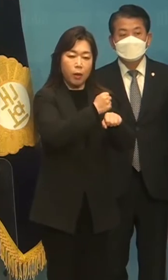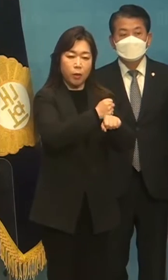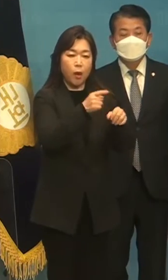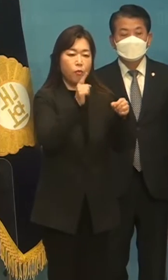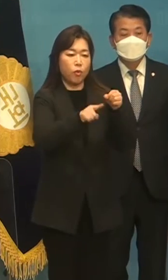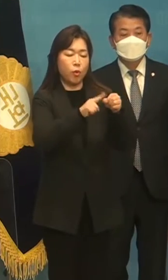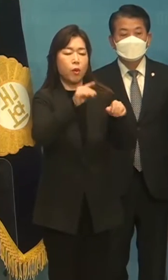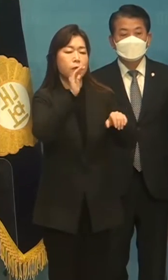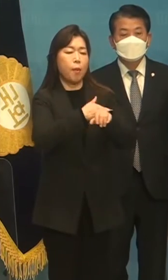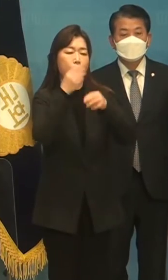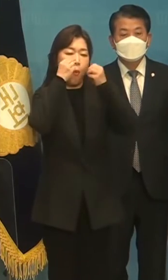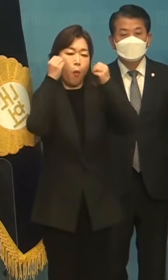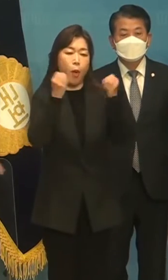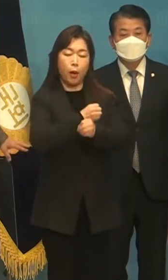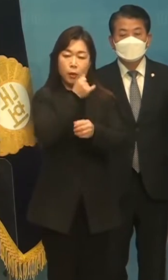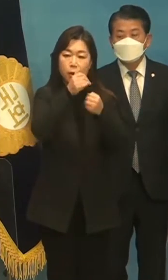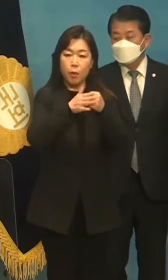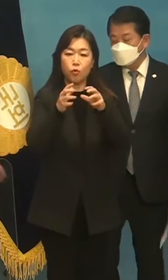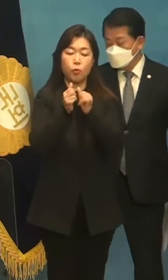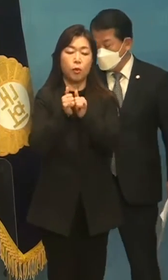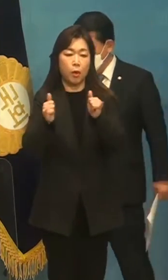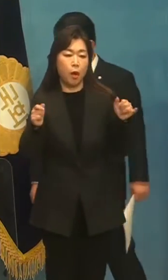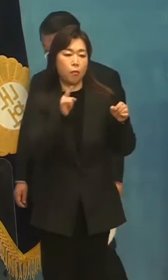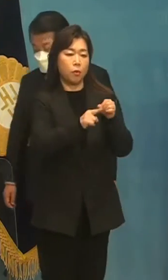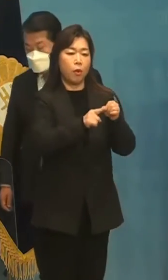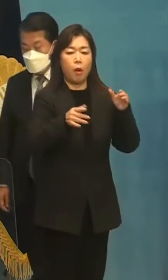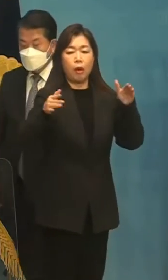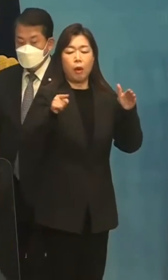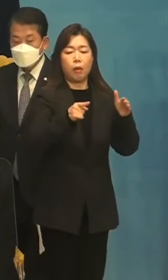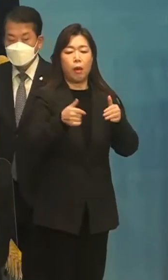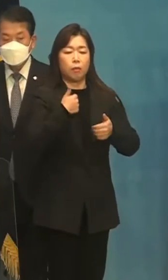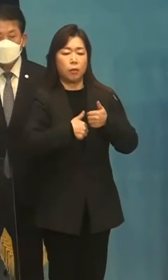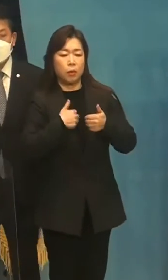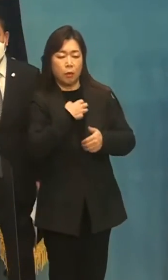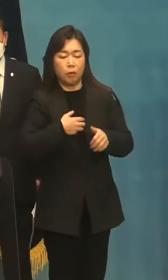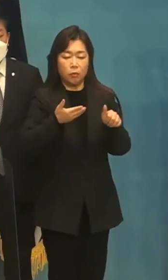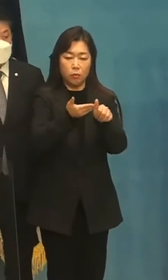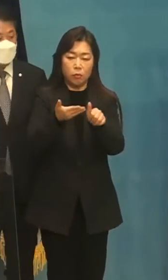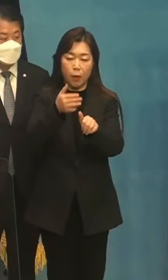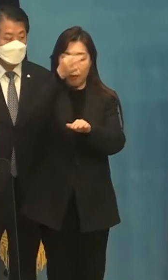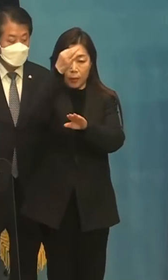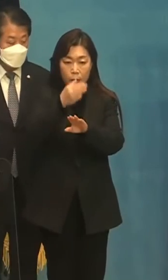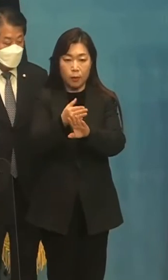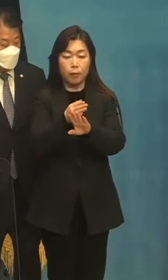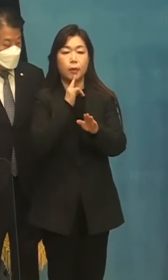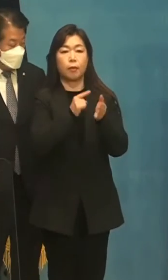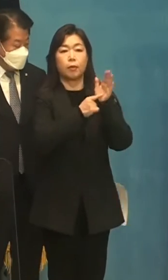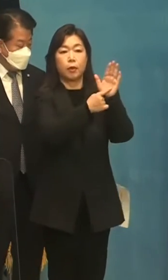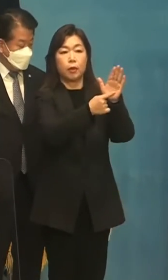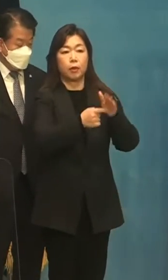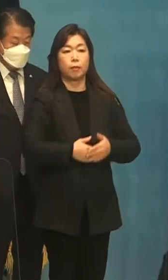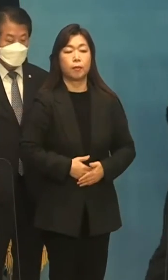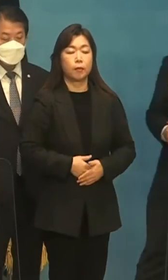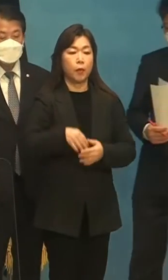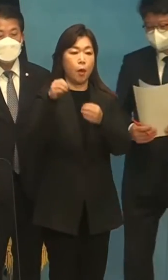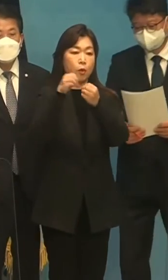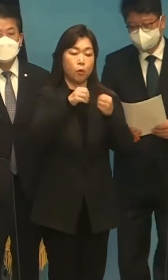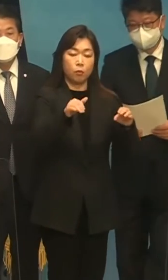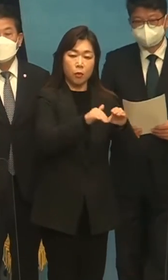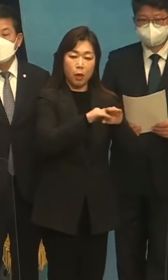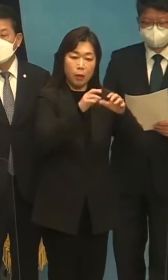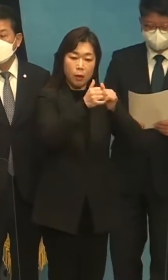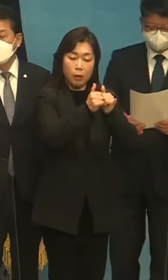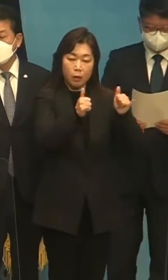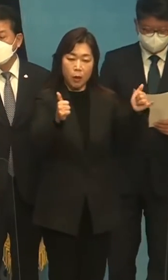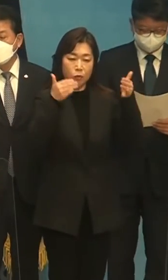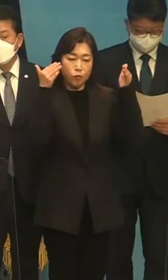잘못된 이해와 오해로 국민과 불교계에 신년을 끼쳐드린 점 유감을 표한다. 대한민국 전통문화가 세계인의